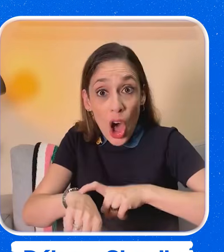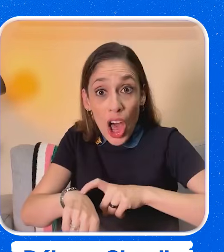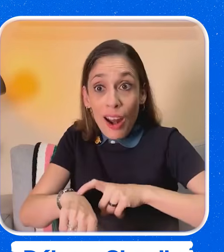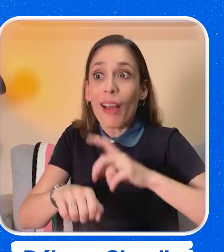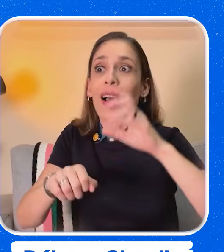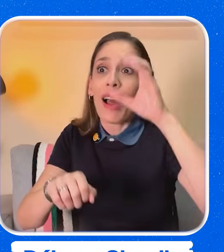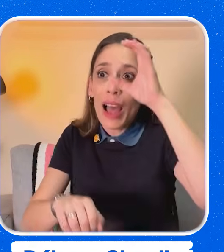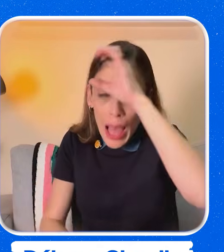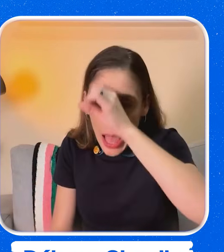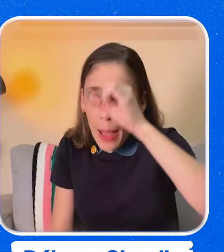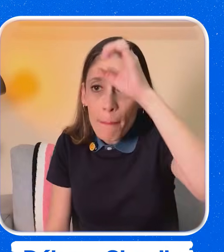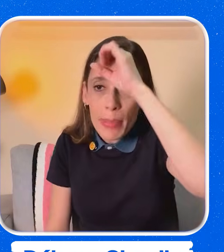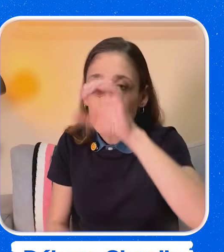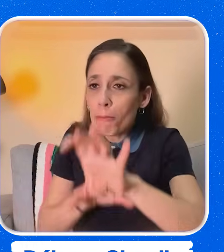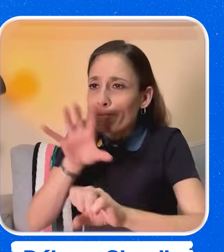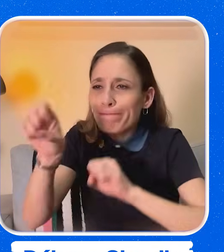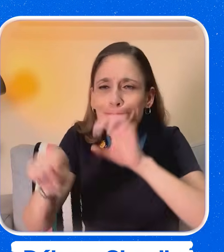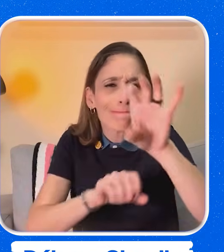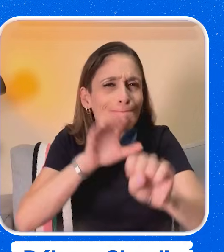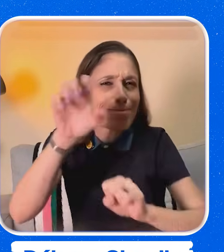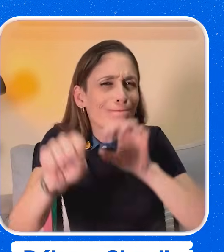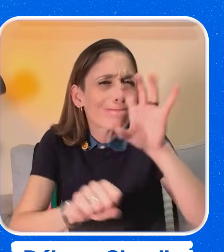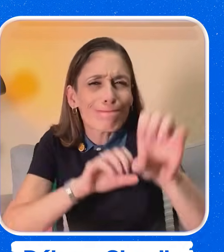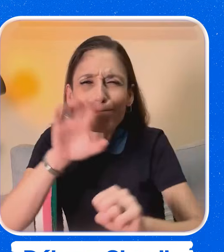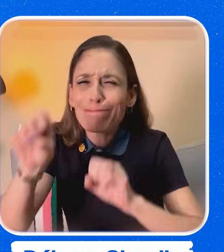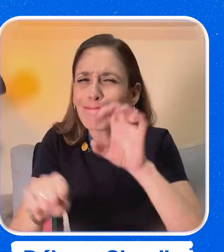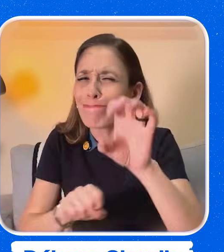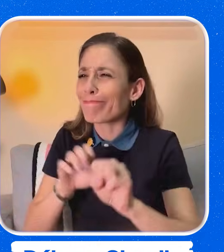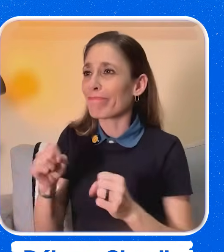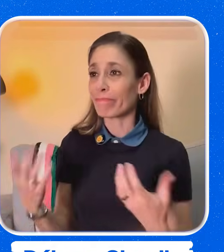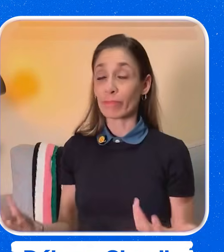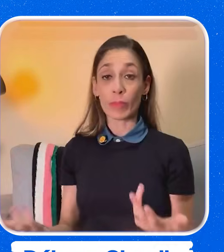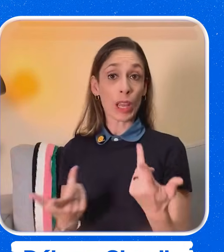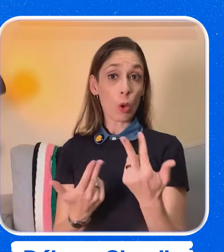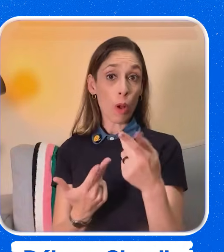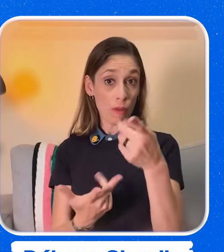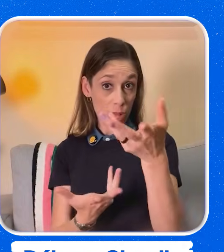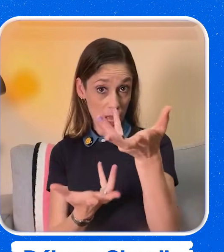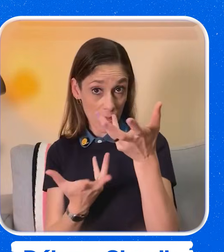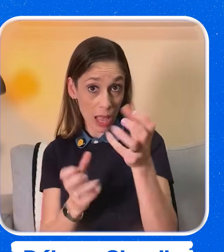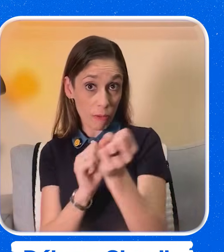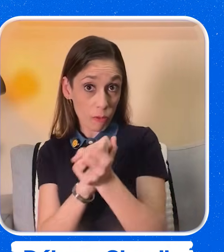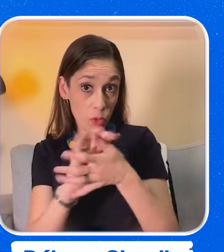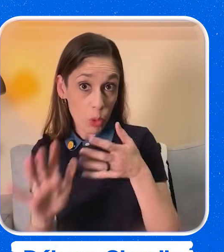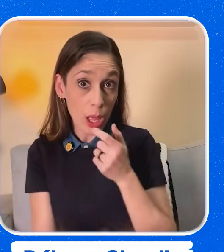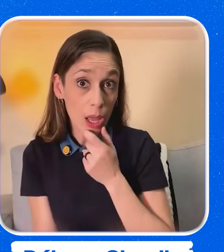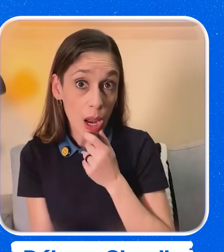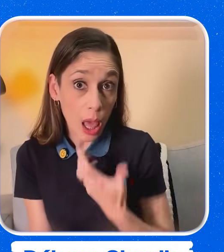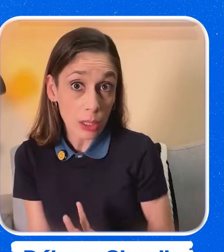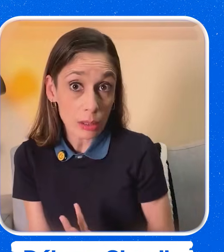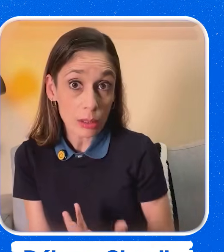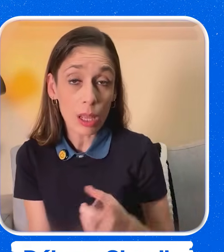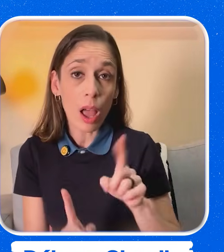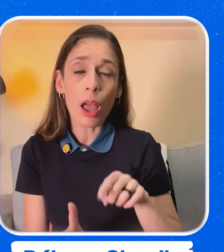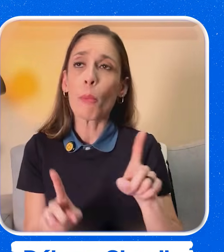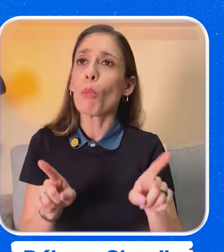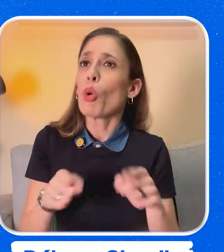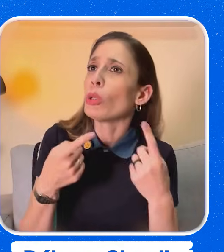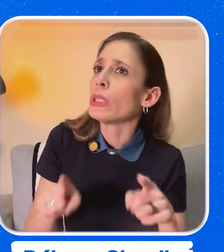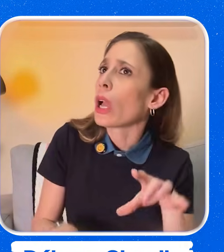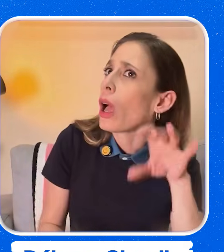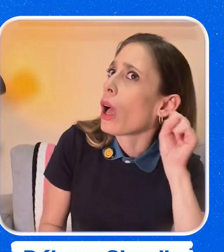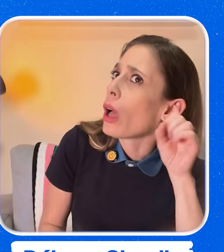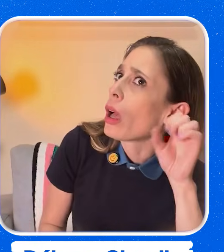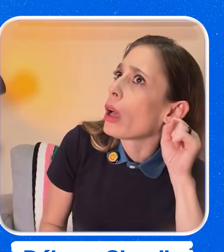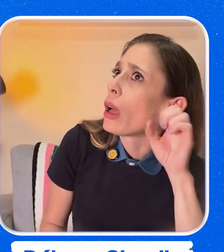consumir, né? Assim como você quer aprender inglês, ficar fluente em inglês e você vai tentar ouvir música em inglês, você vai tentar assistir